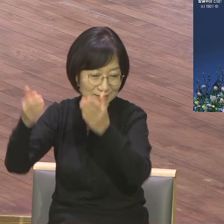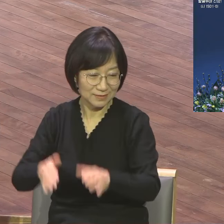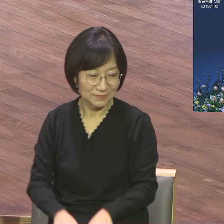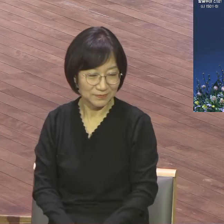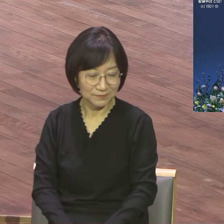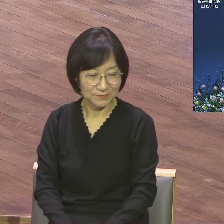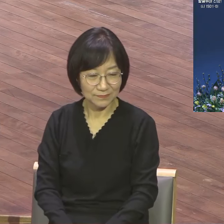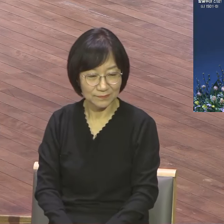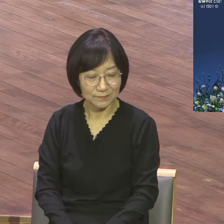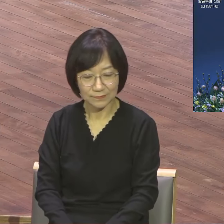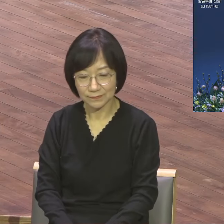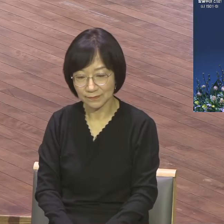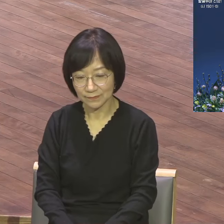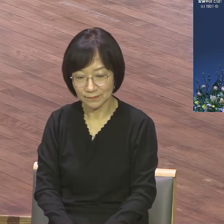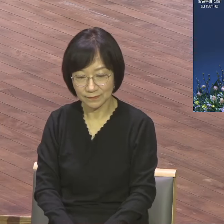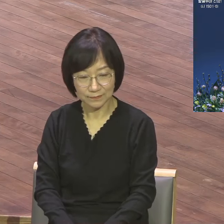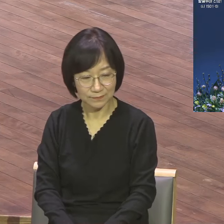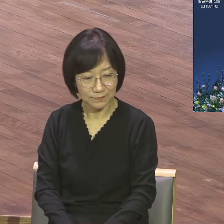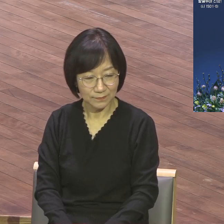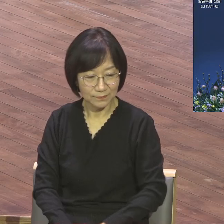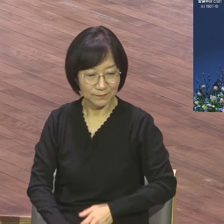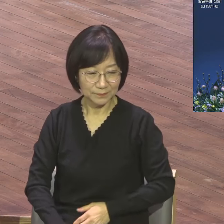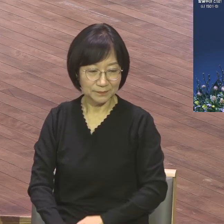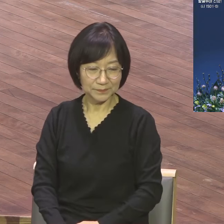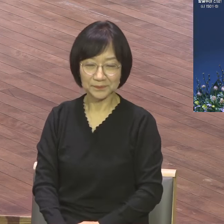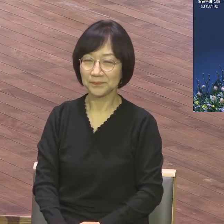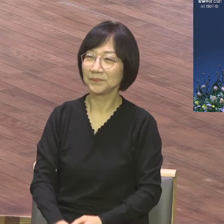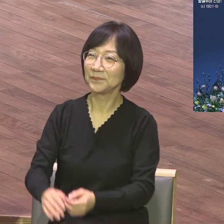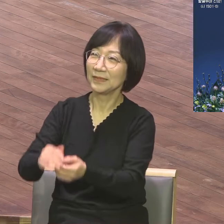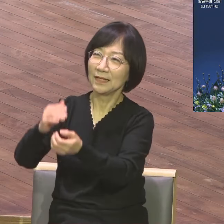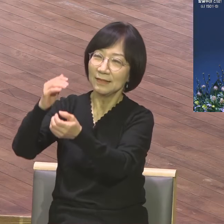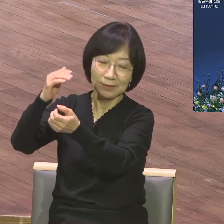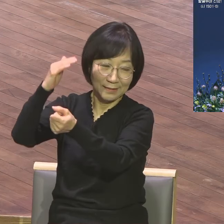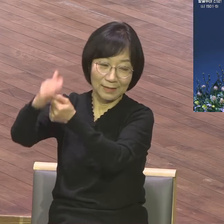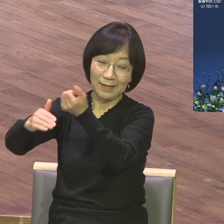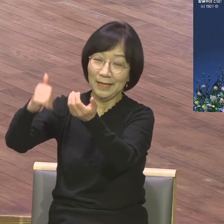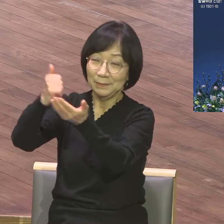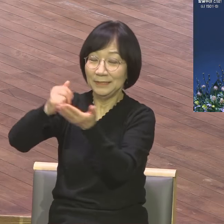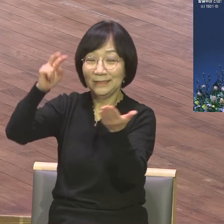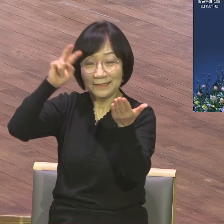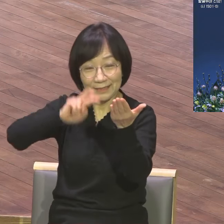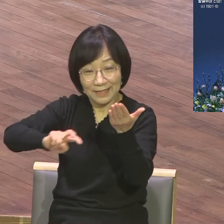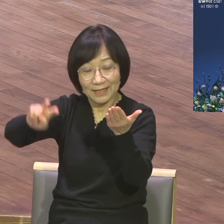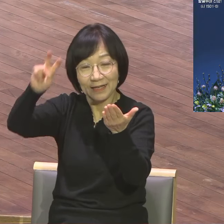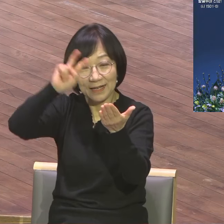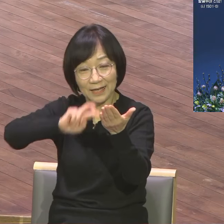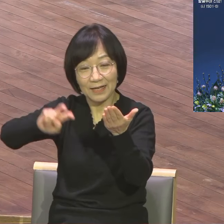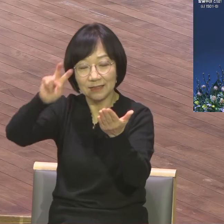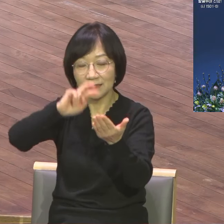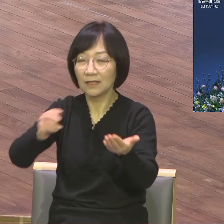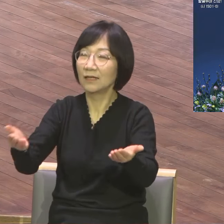찬양하라. 그래서 이 Praise the Lord라고 하는데